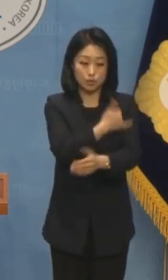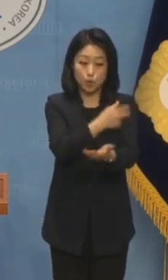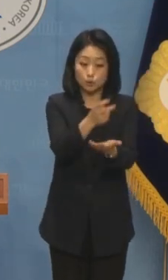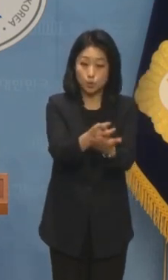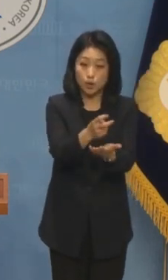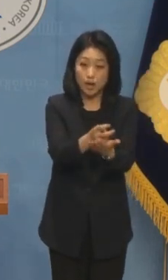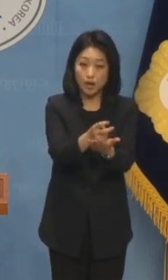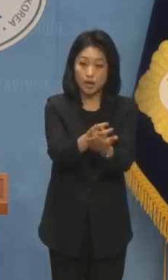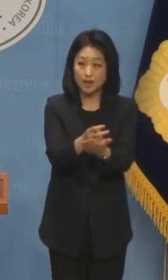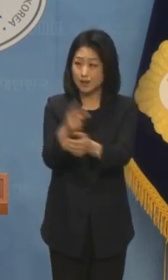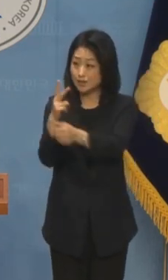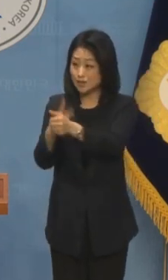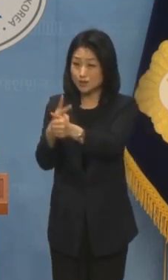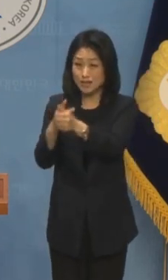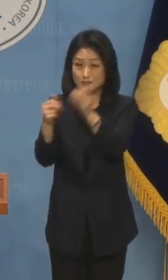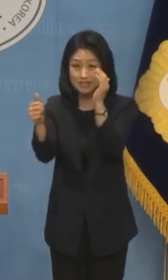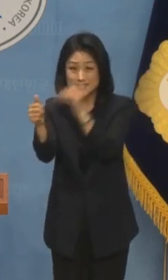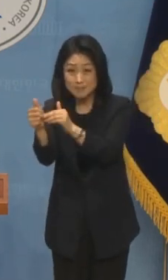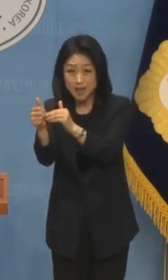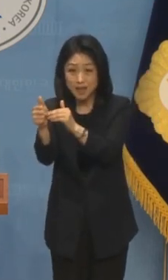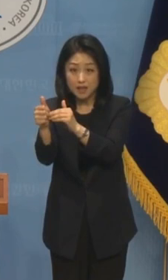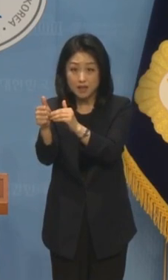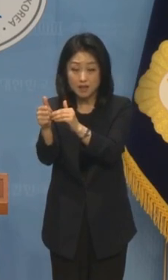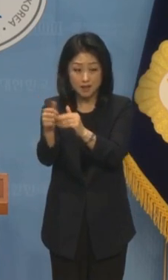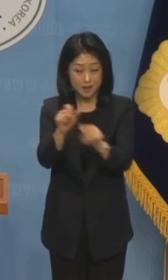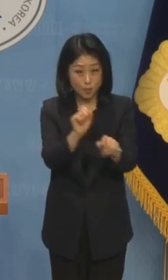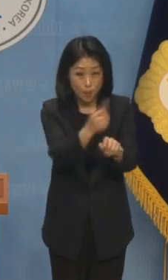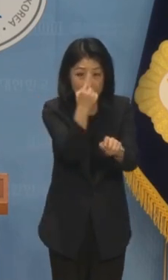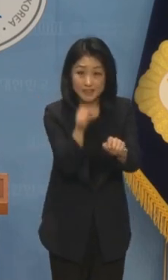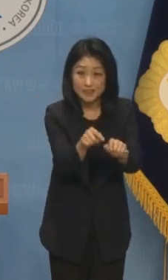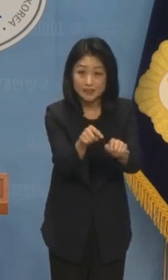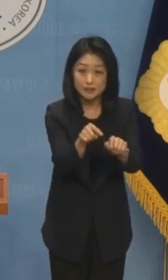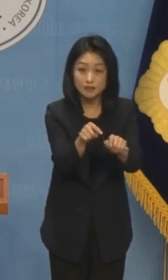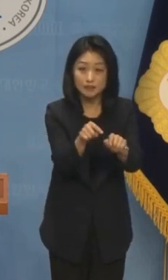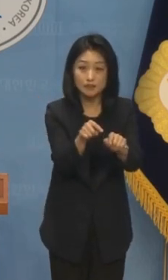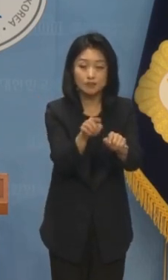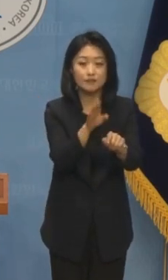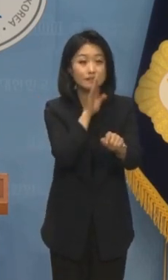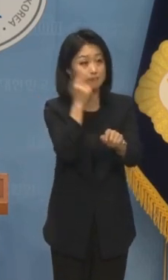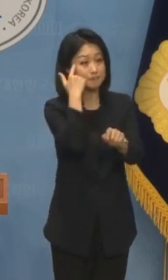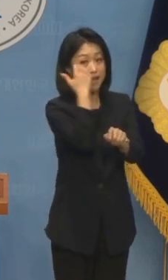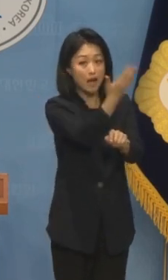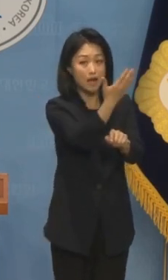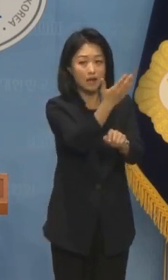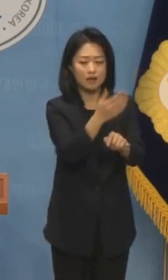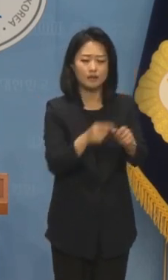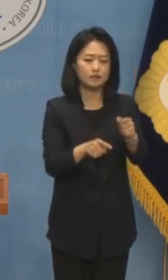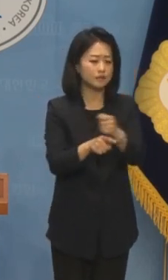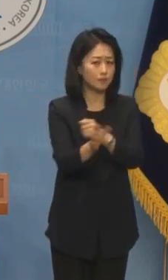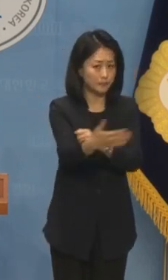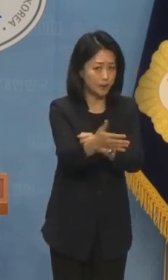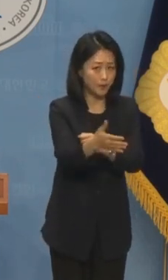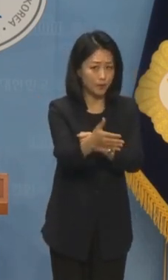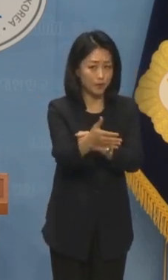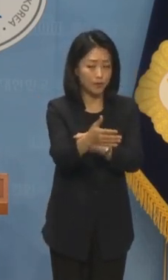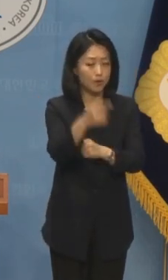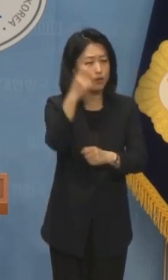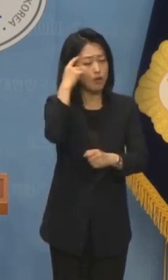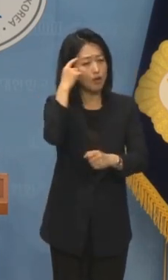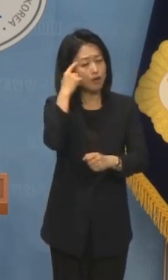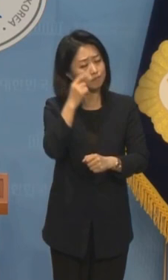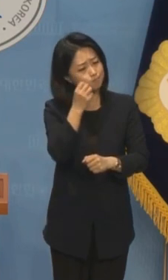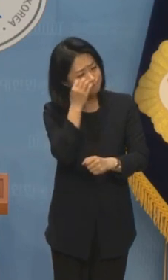지금의 교권 침해 사태의 원인이라고 생각하십니까? 그러한 근거는 대체 어디에